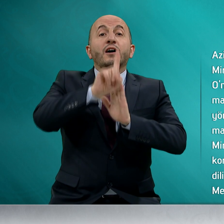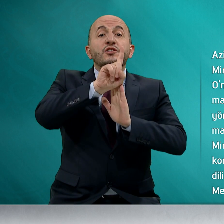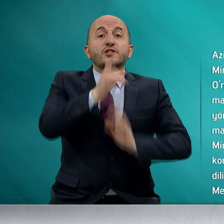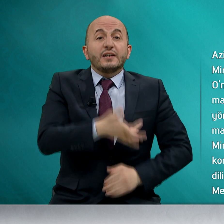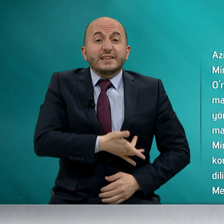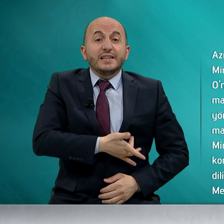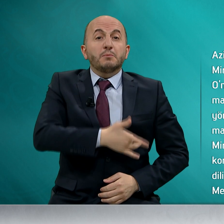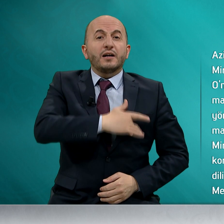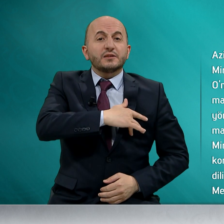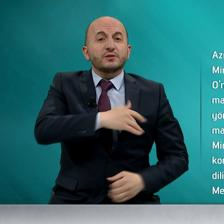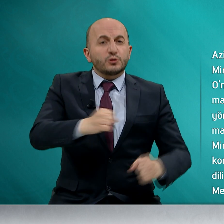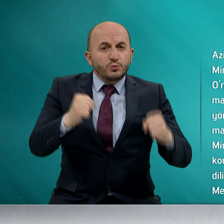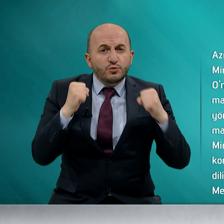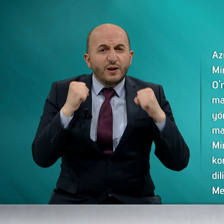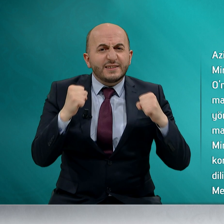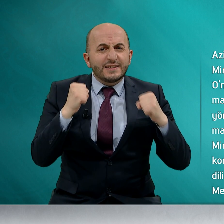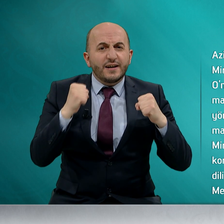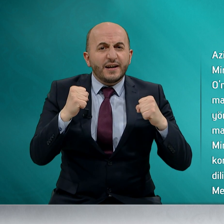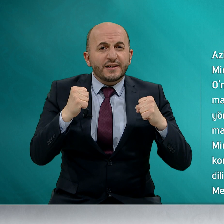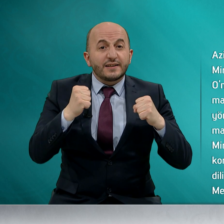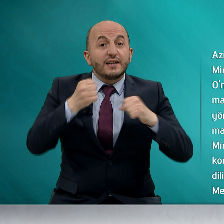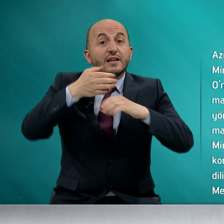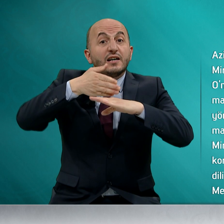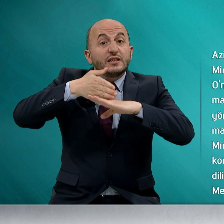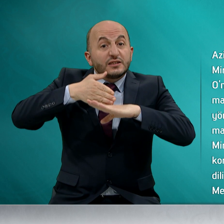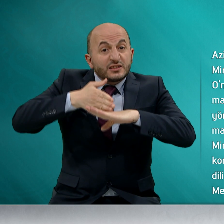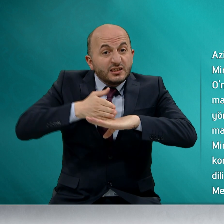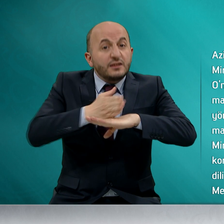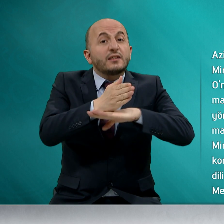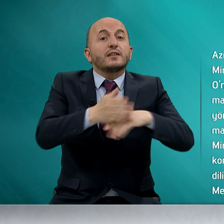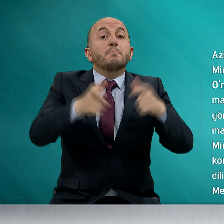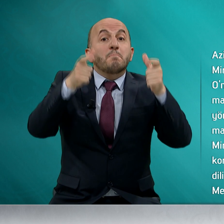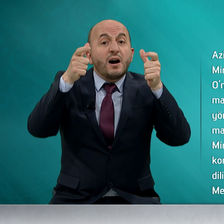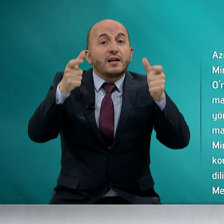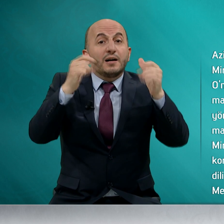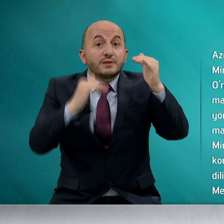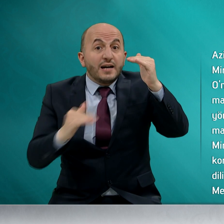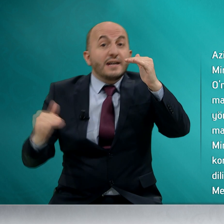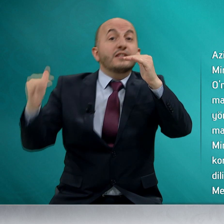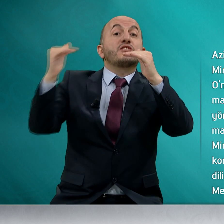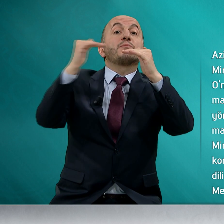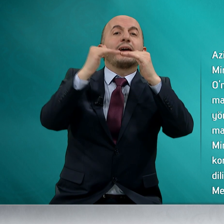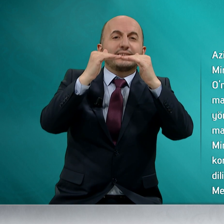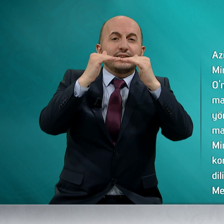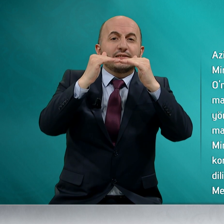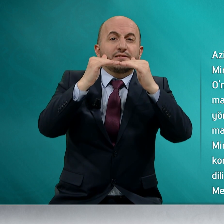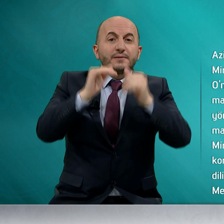Miraç, imanımızı güçlendirerek sıdk makamına erişmektir.